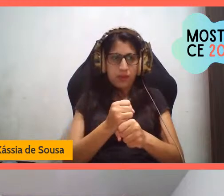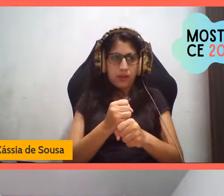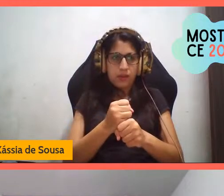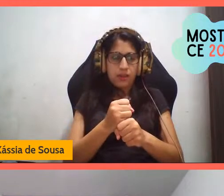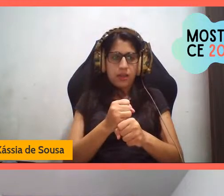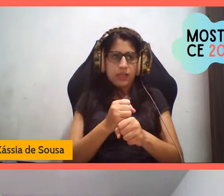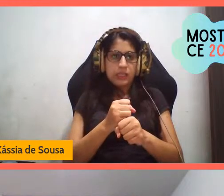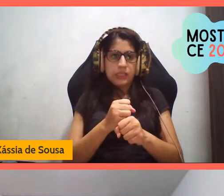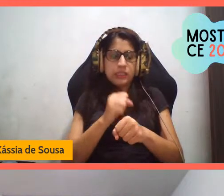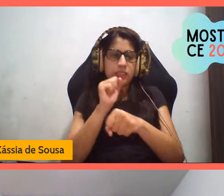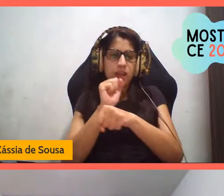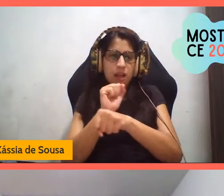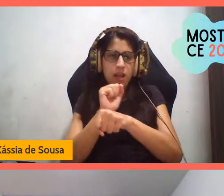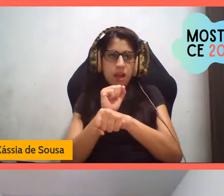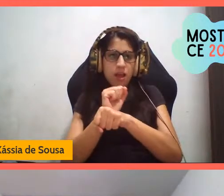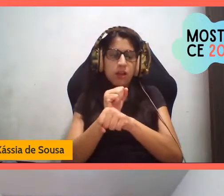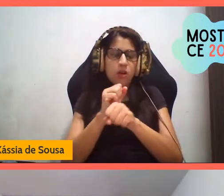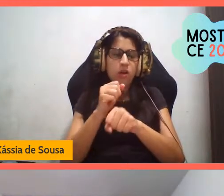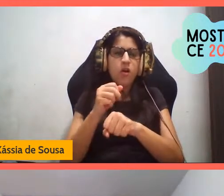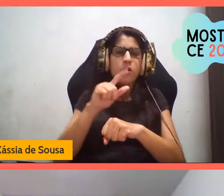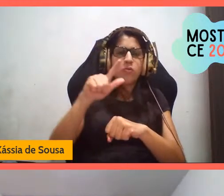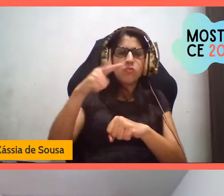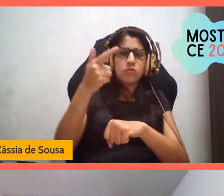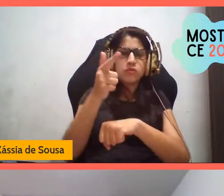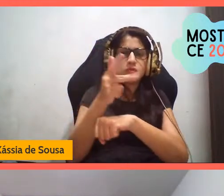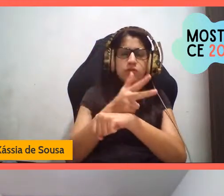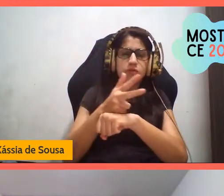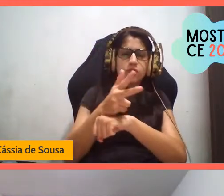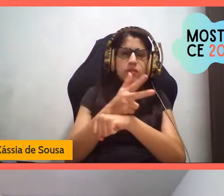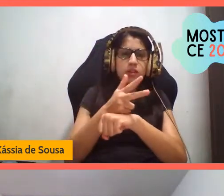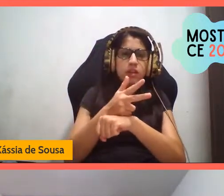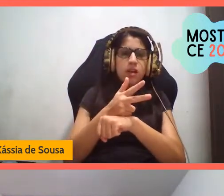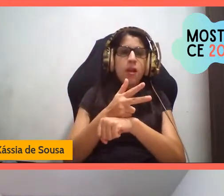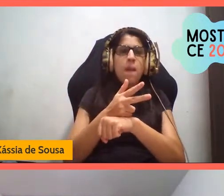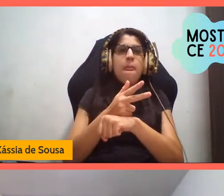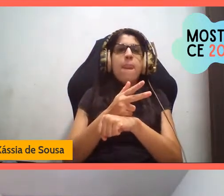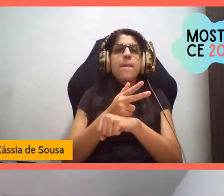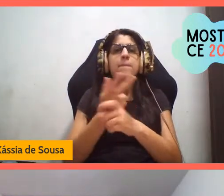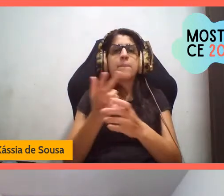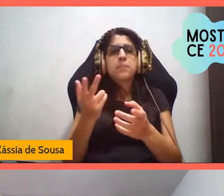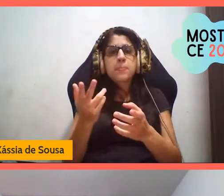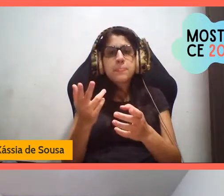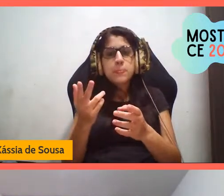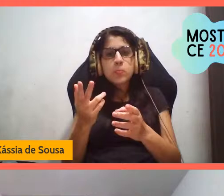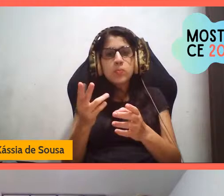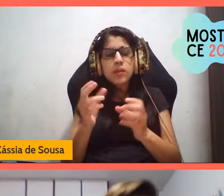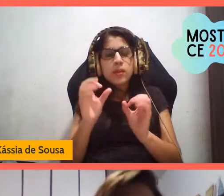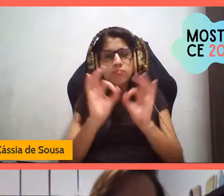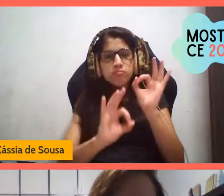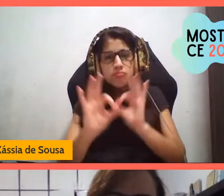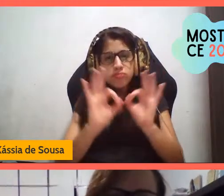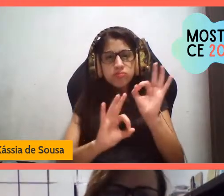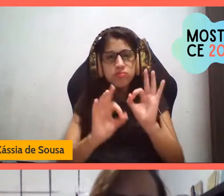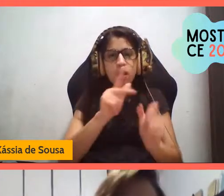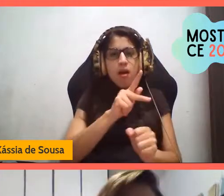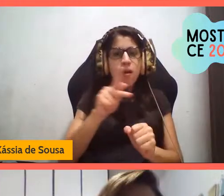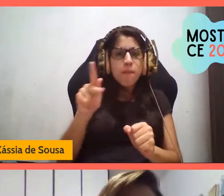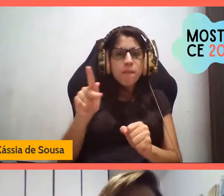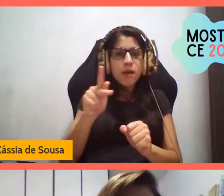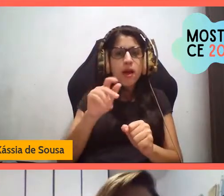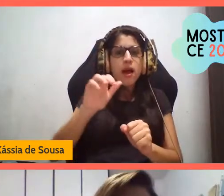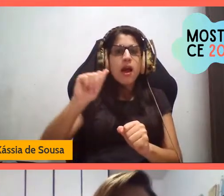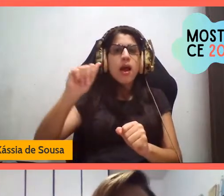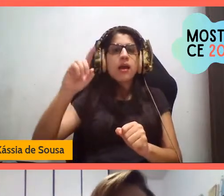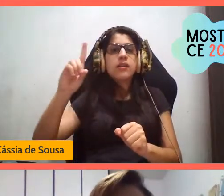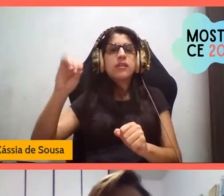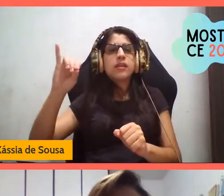nossa queridíssima Dani Dias, nossa assessora de comunicação e também uma das organizadoras da Mostra CE, uma surpresa que ela fez pra gente.